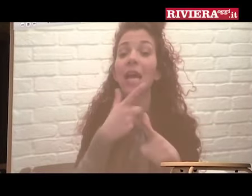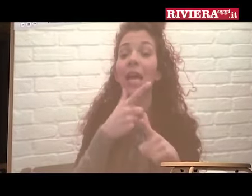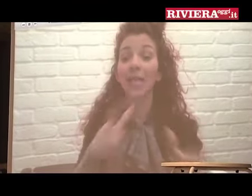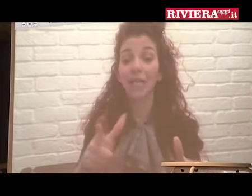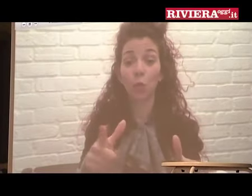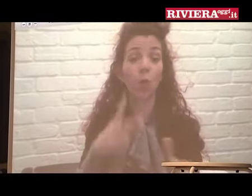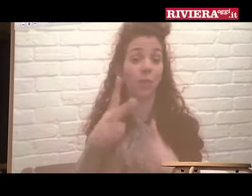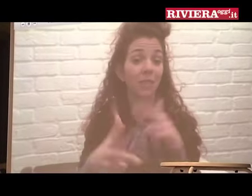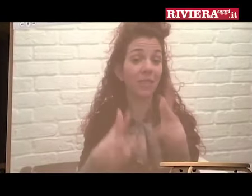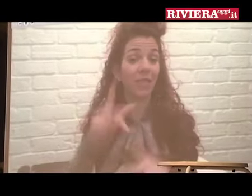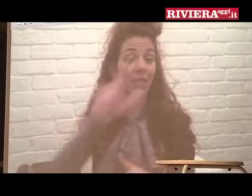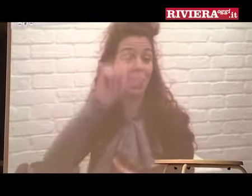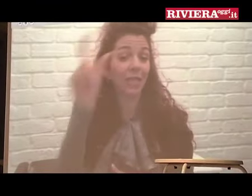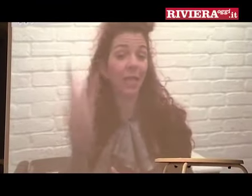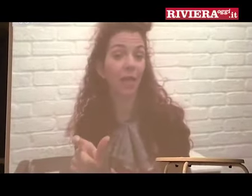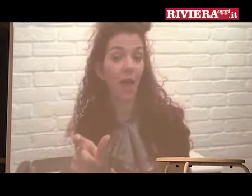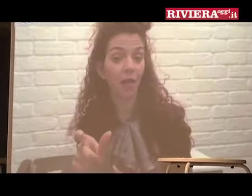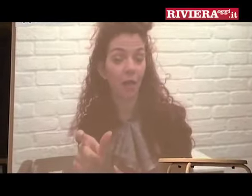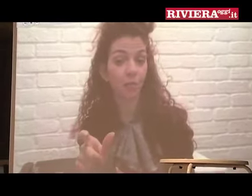a diffondere la lingua dei segni.